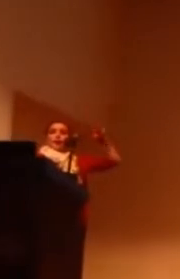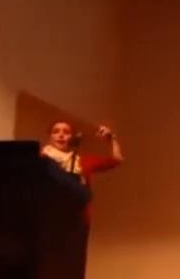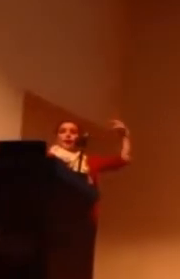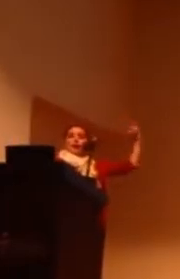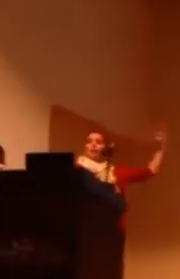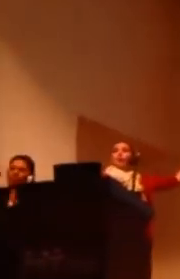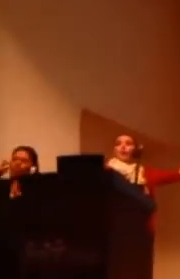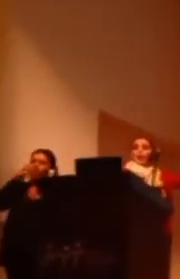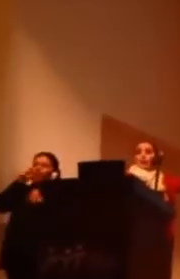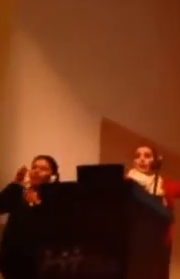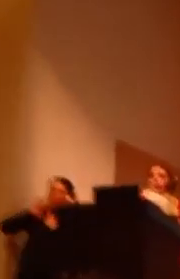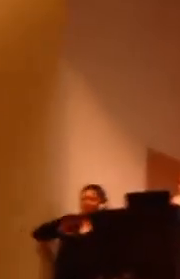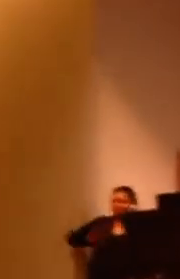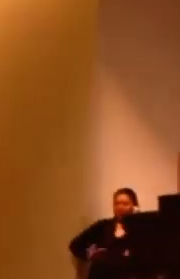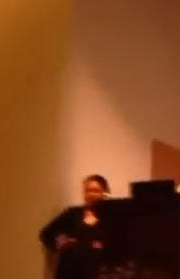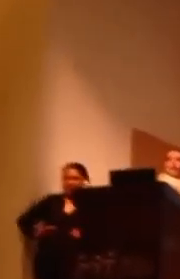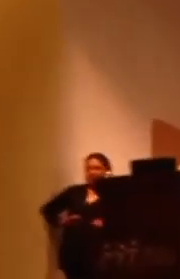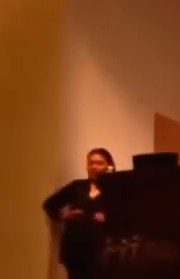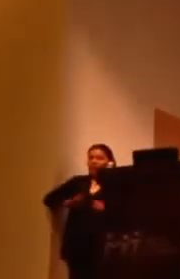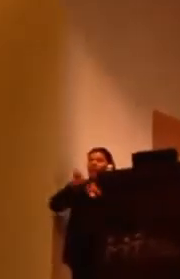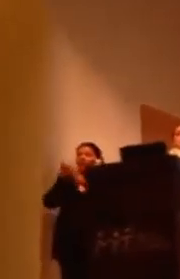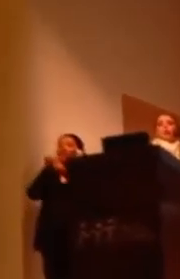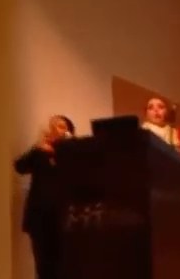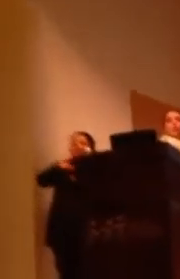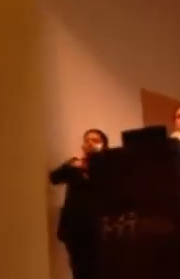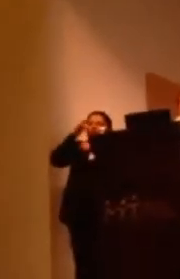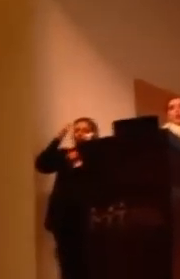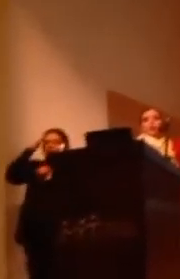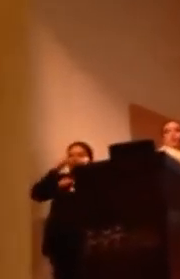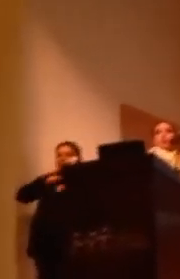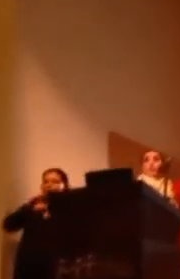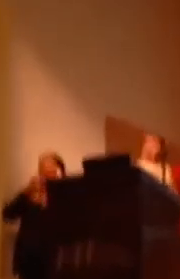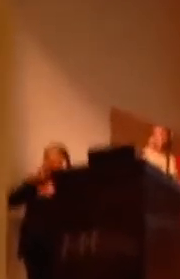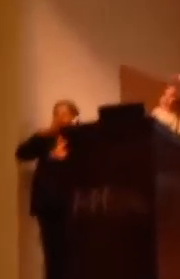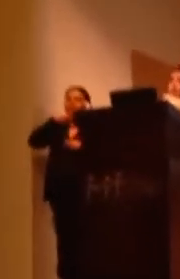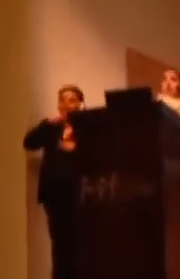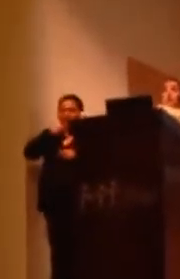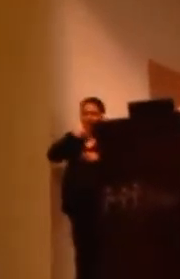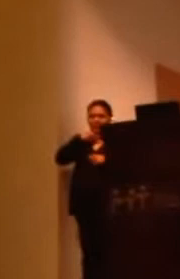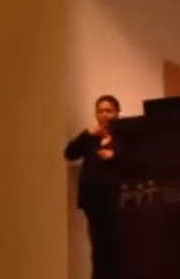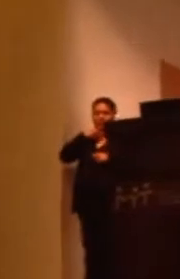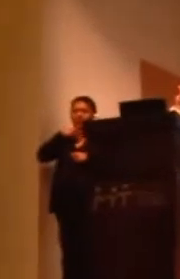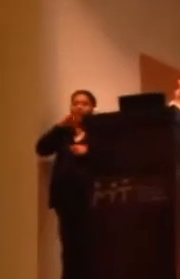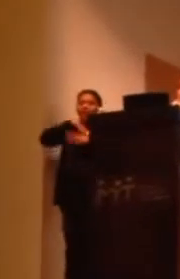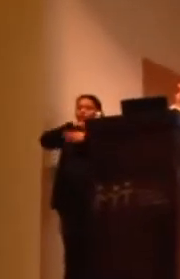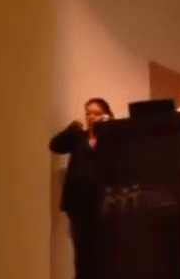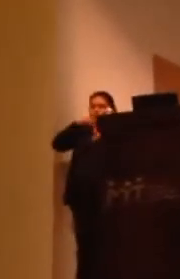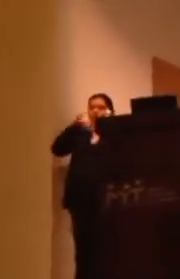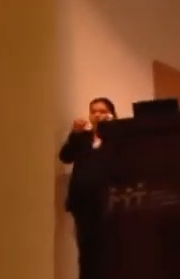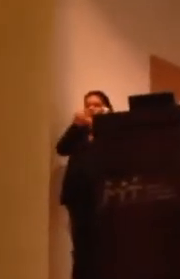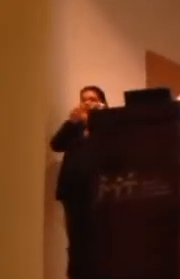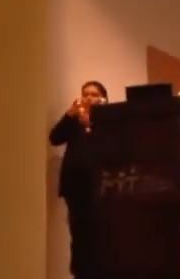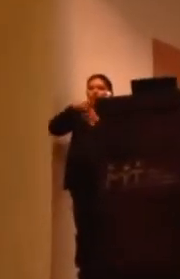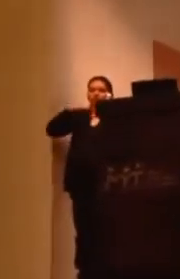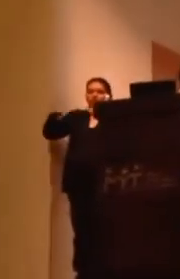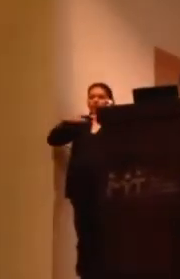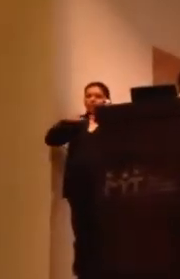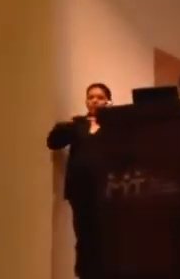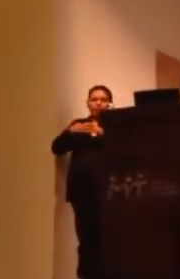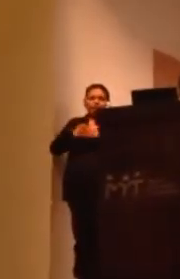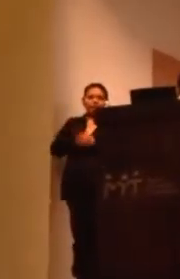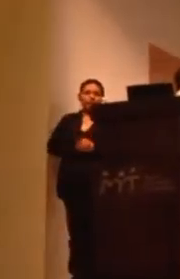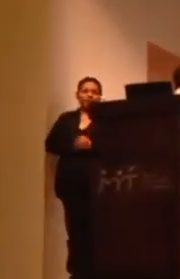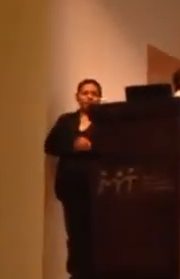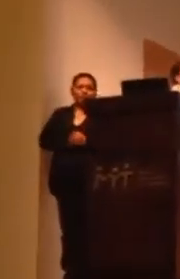memoria corporal. Y hay mucho movimiento, hay mucha coordinación de movimiento, aunque en todo el cerebro tenemos también partes de movimiento.